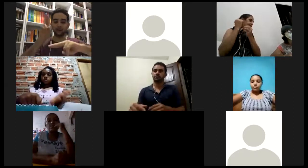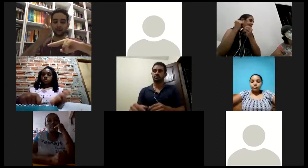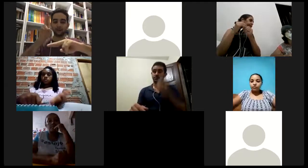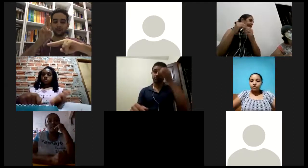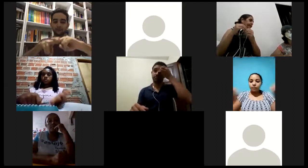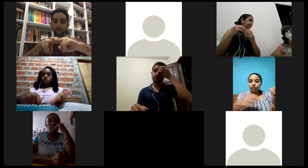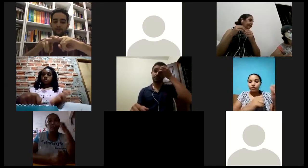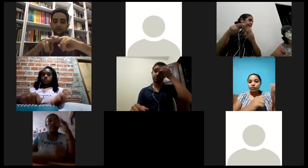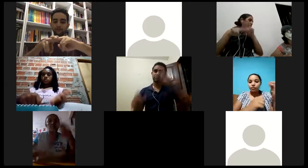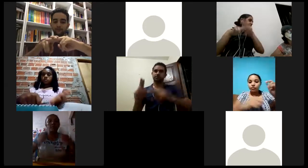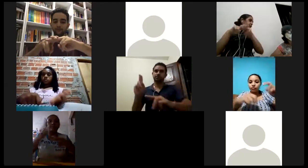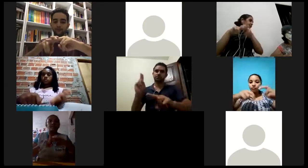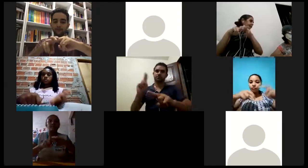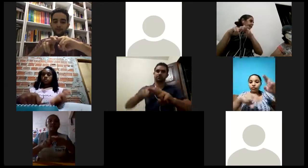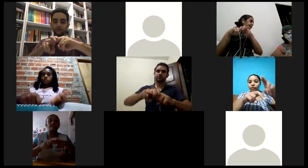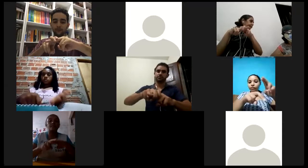Cadeira.